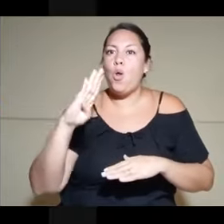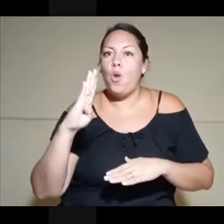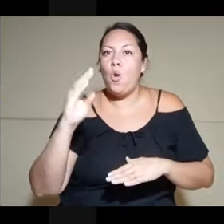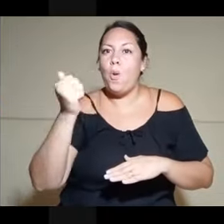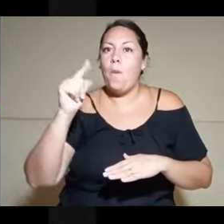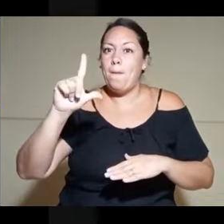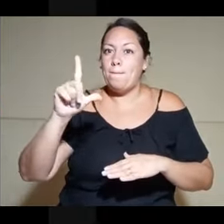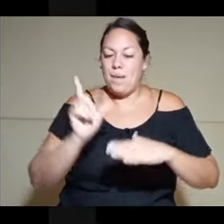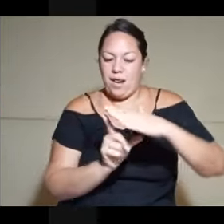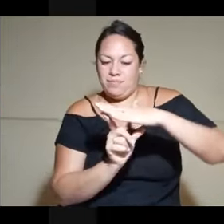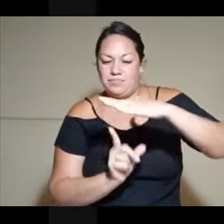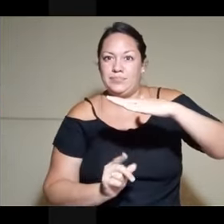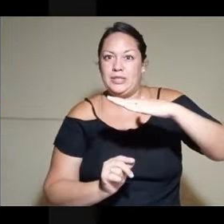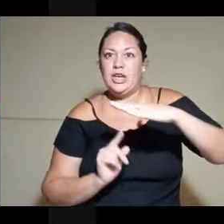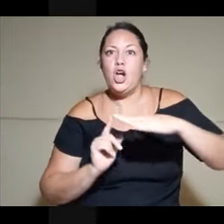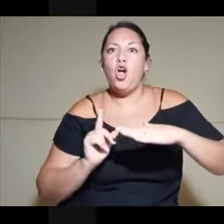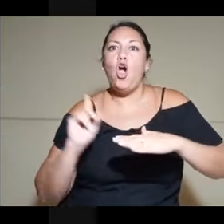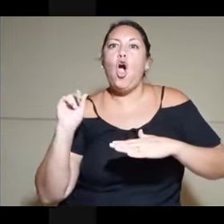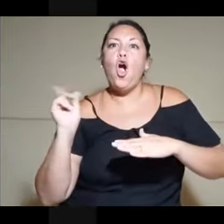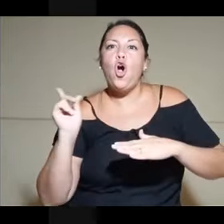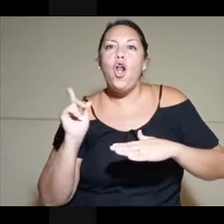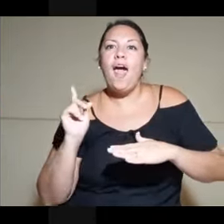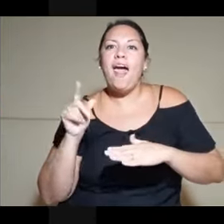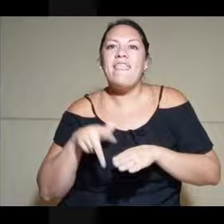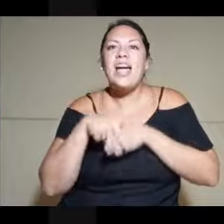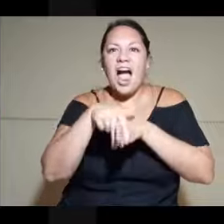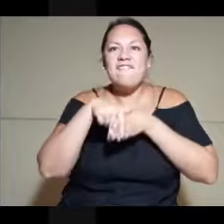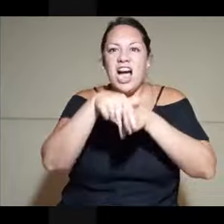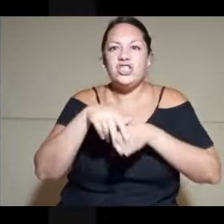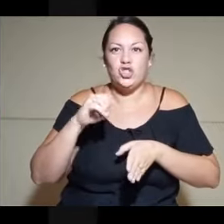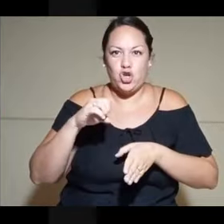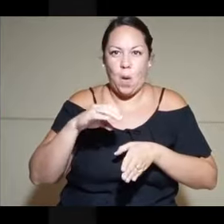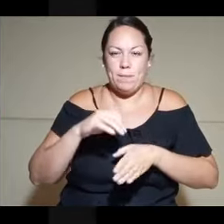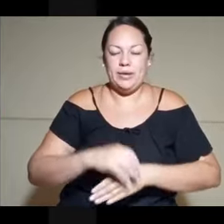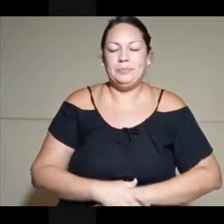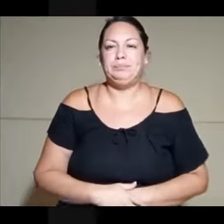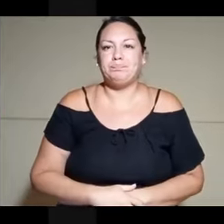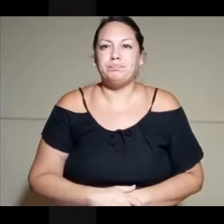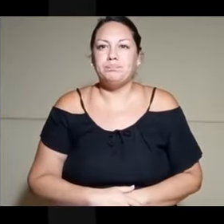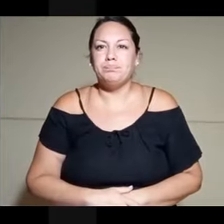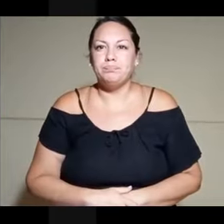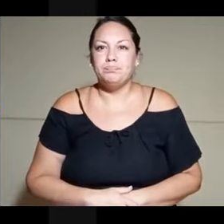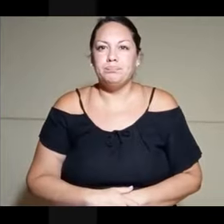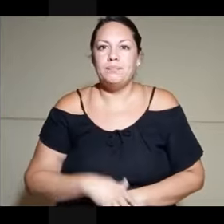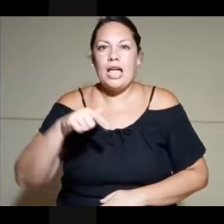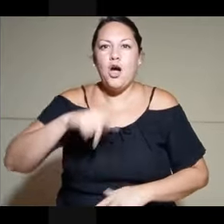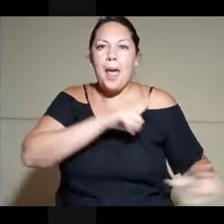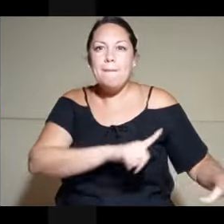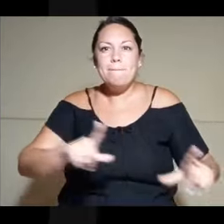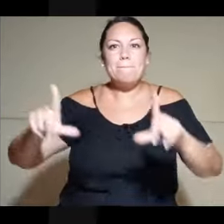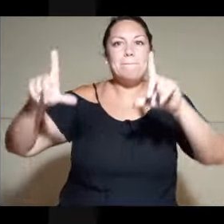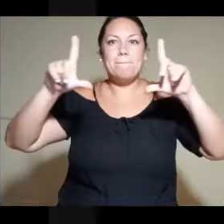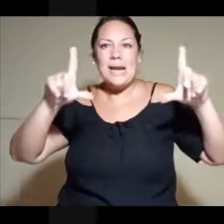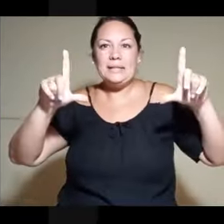termina en la segunda lumbar, aparece lo que se llama la cola de caballo. Eso ya lo van a ver después. Pero bueno, vámonos para arriba, y